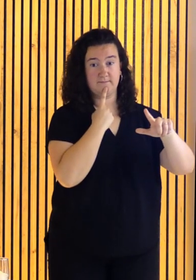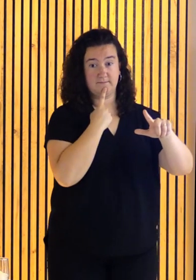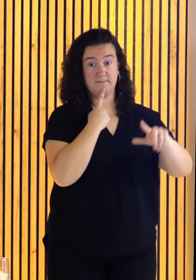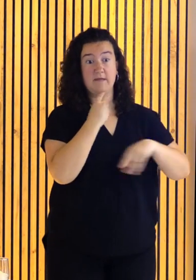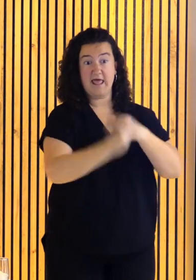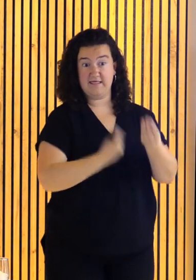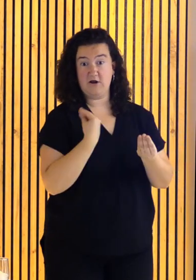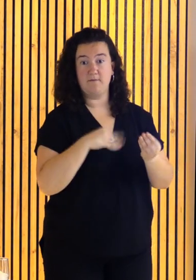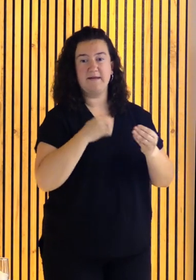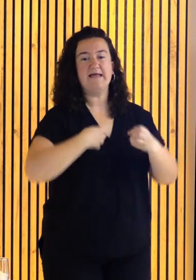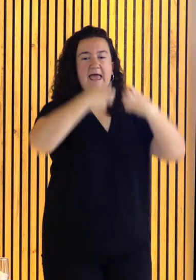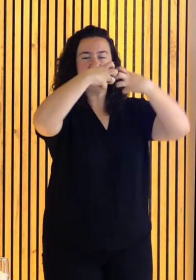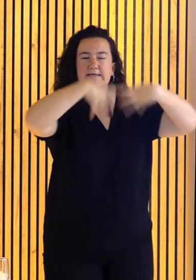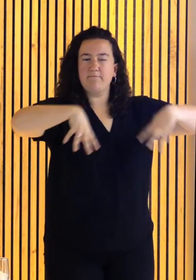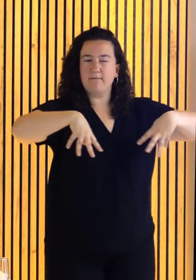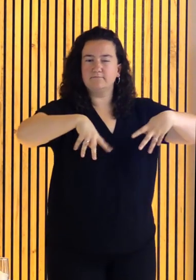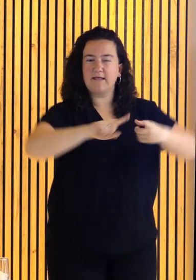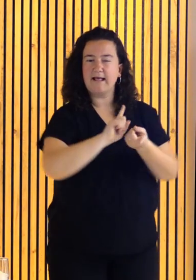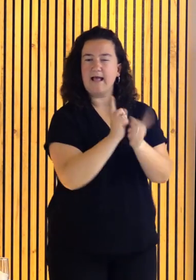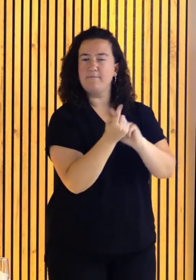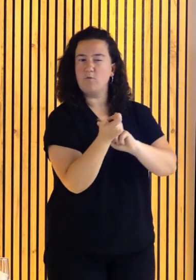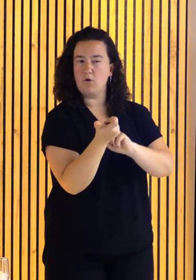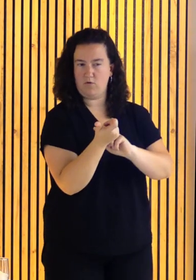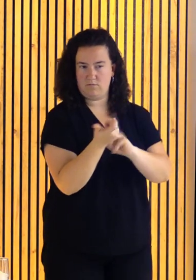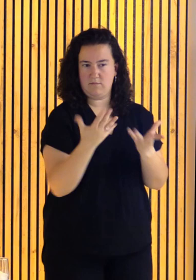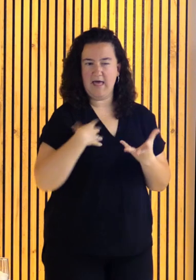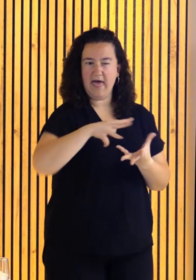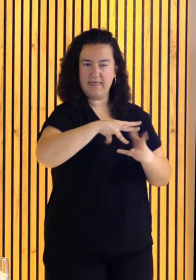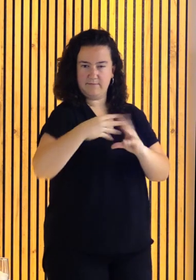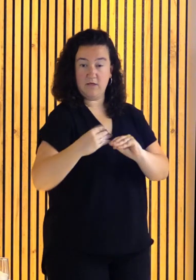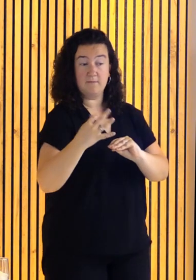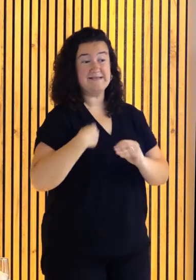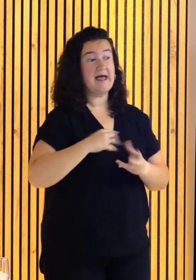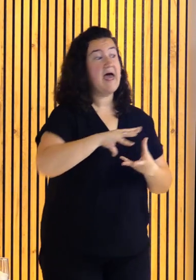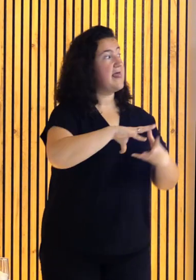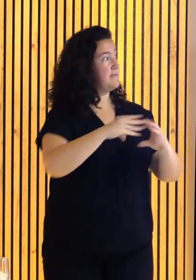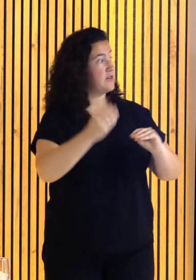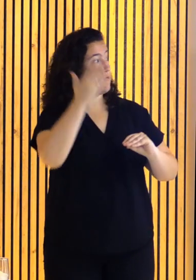aldatu egin zuten, bai, egokitu egin zuten, eta bueno, pixka egokitasun haundienak edo